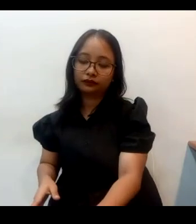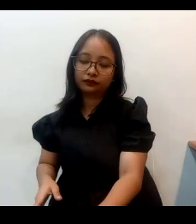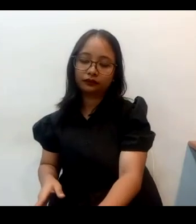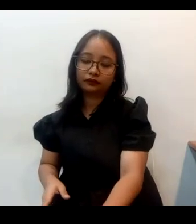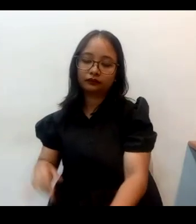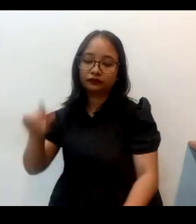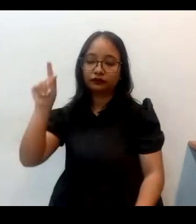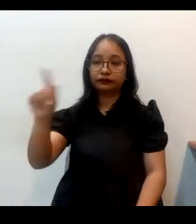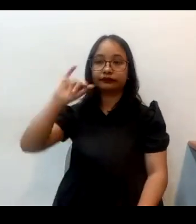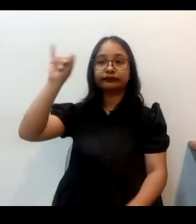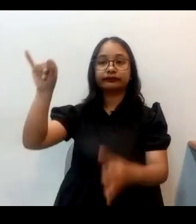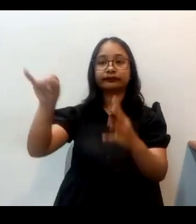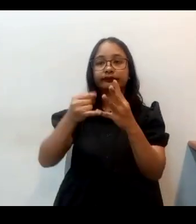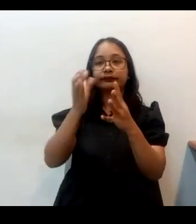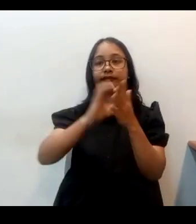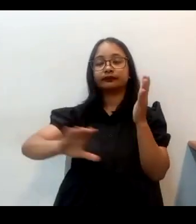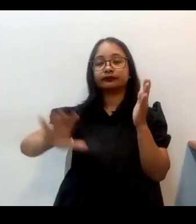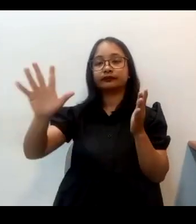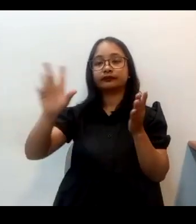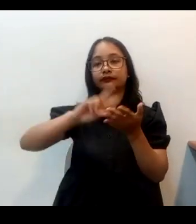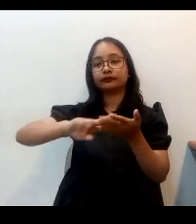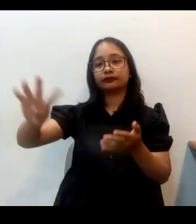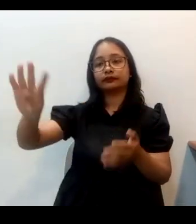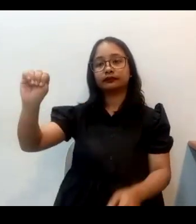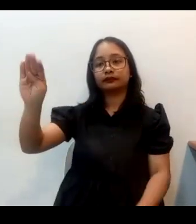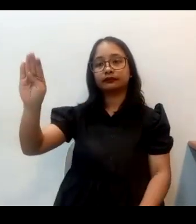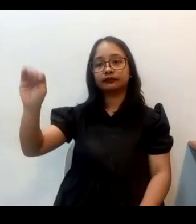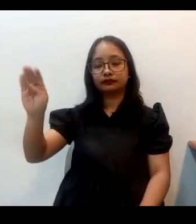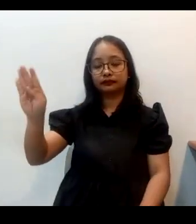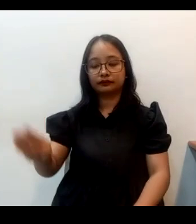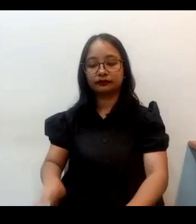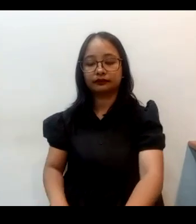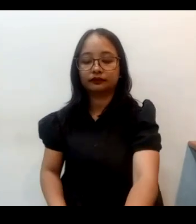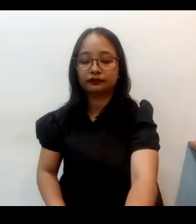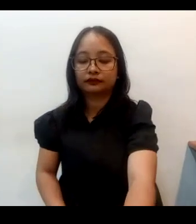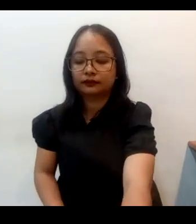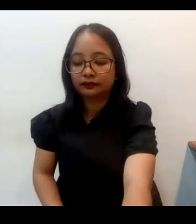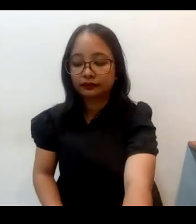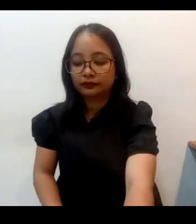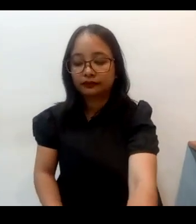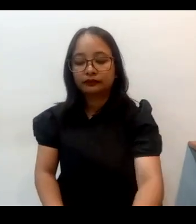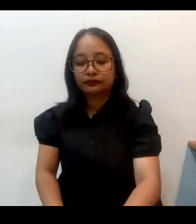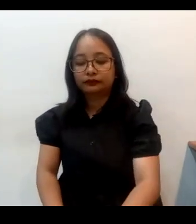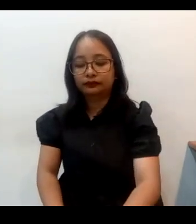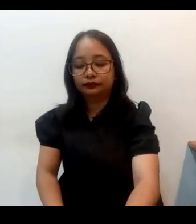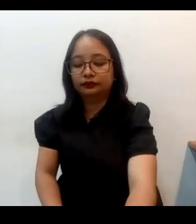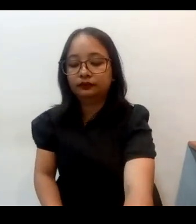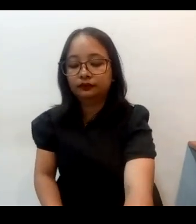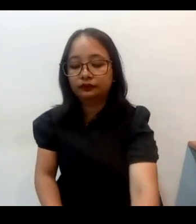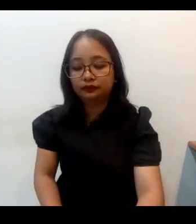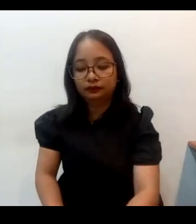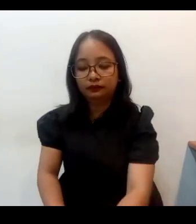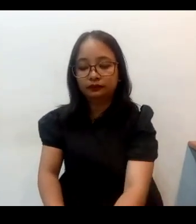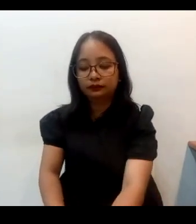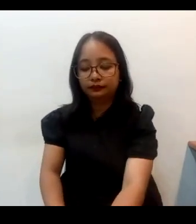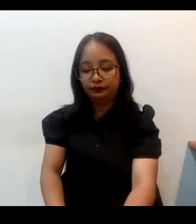1 John chapter 5, verse 14. Kapitulo 5 po, talatang 14. When we experience the